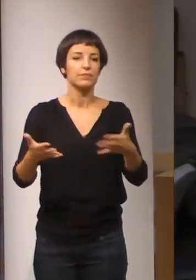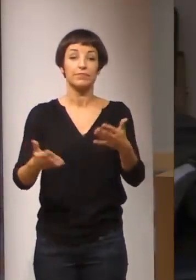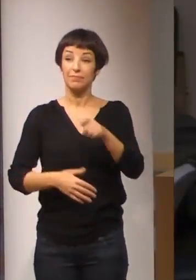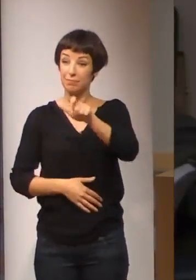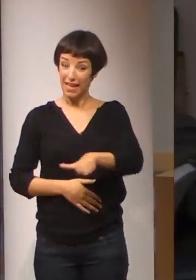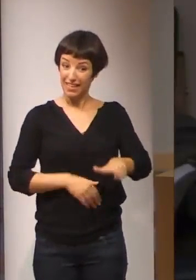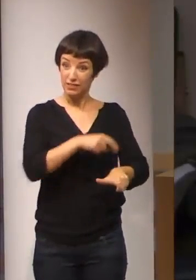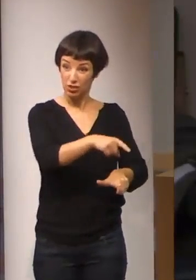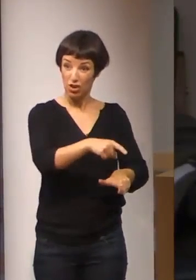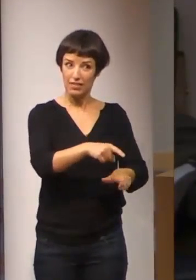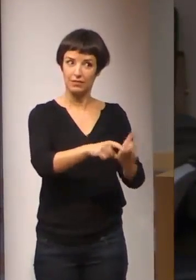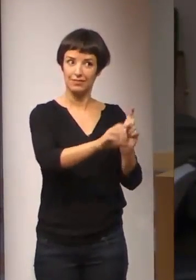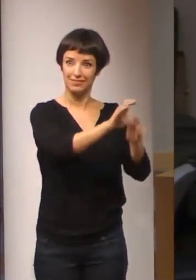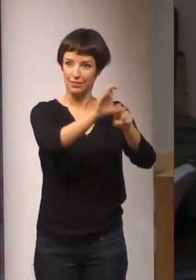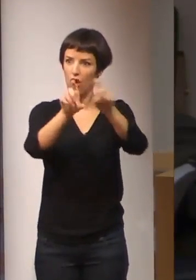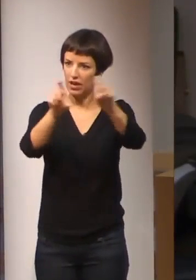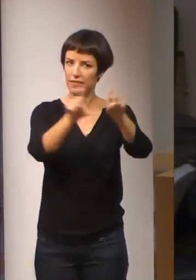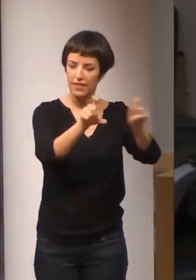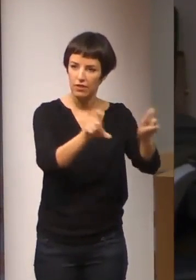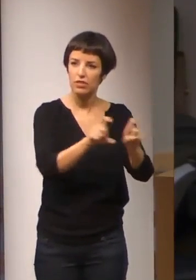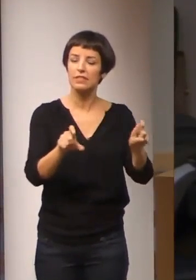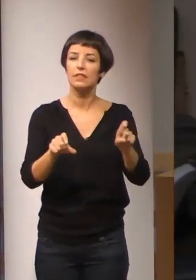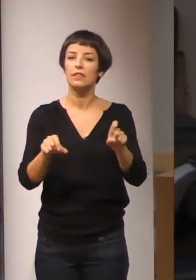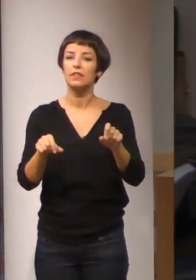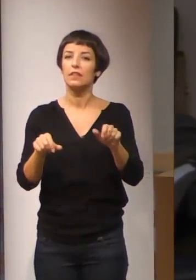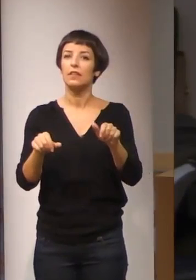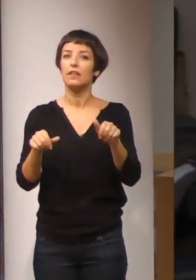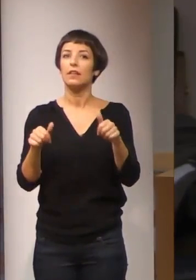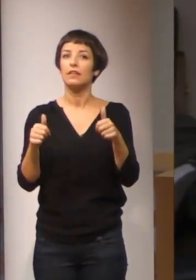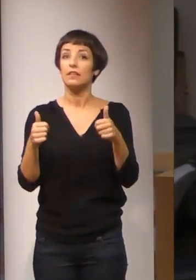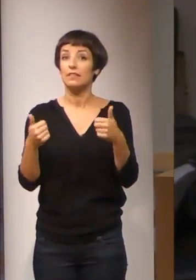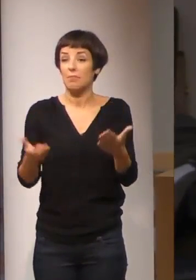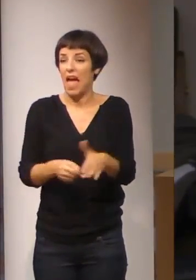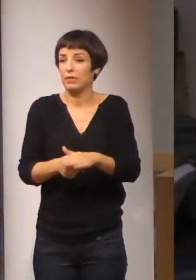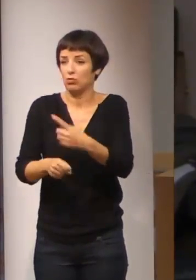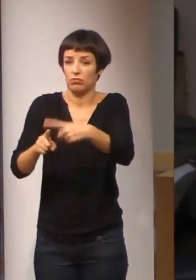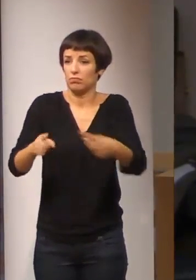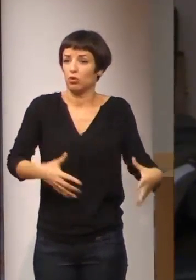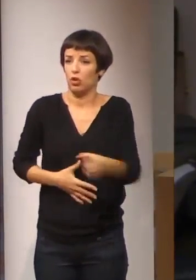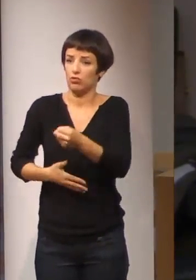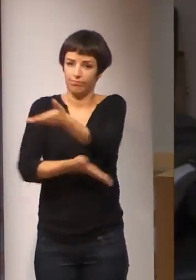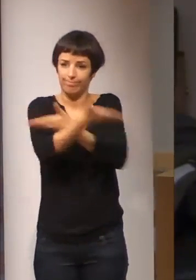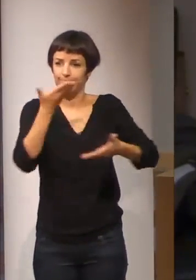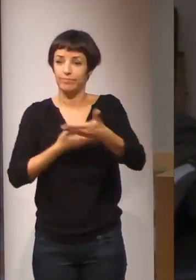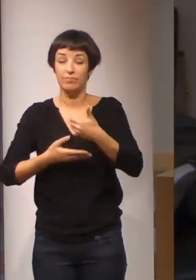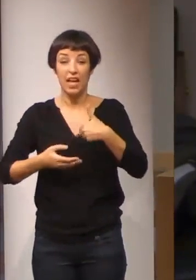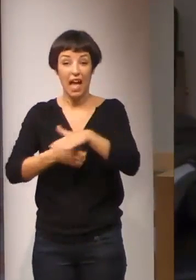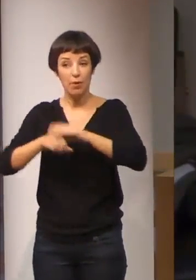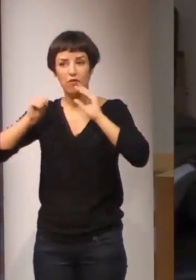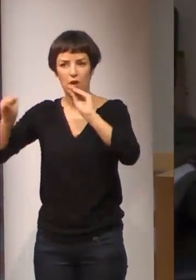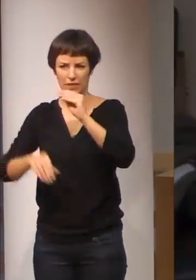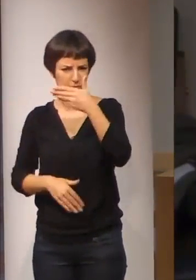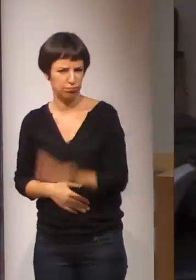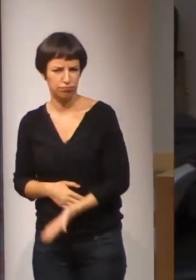las personas en estas organizaciones y en todos los ámbitos. El ámbito normativo es fundamental,